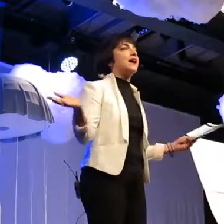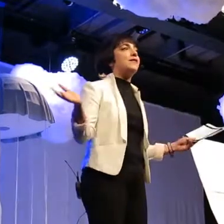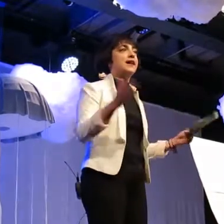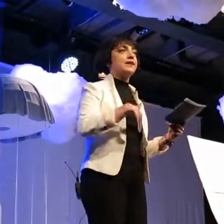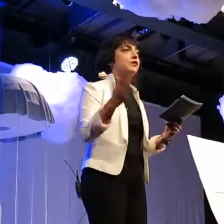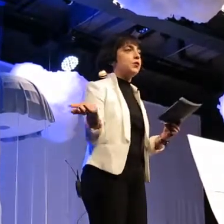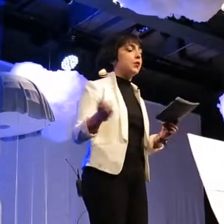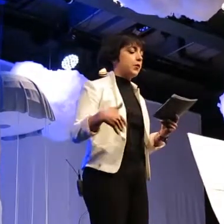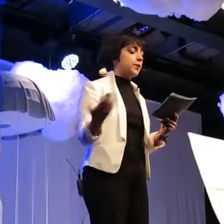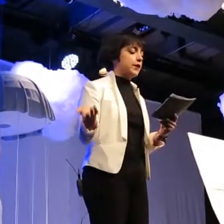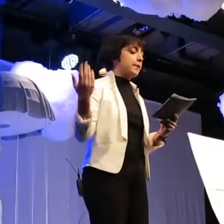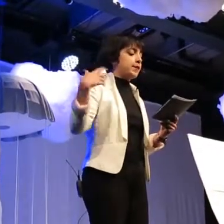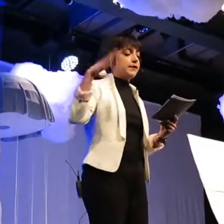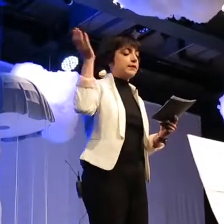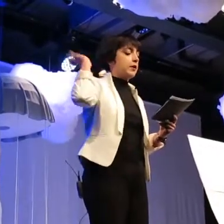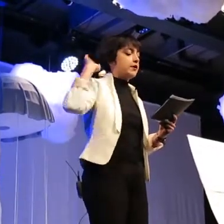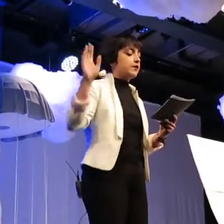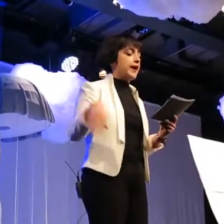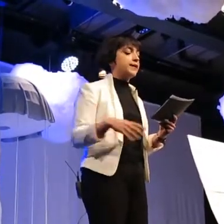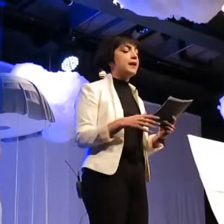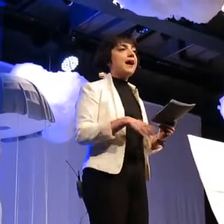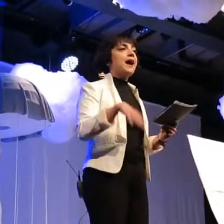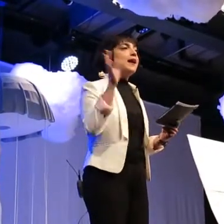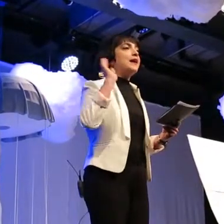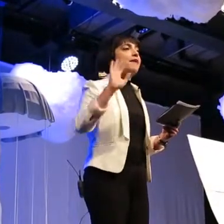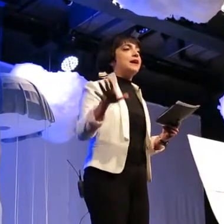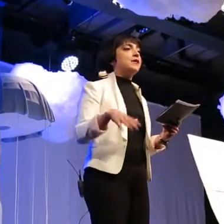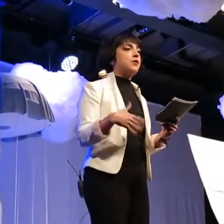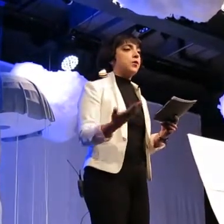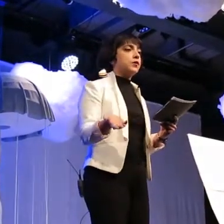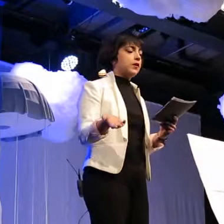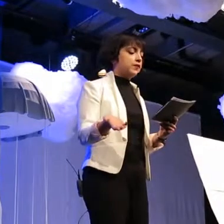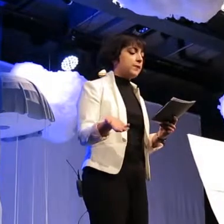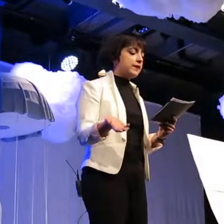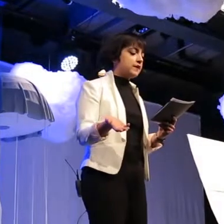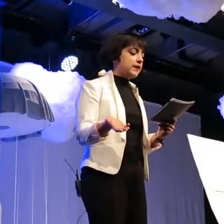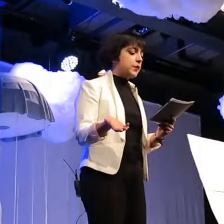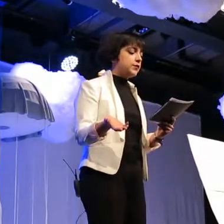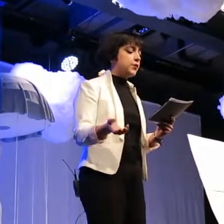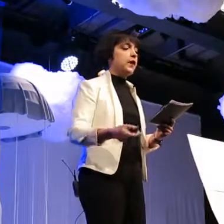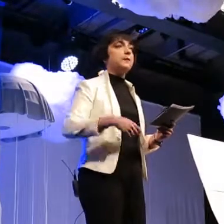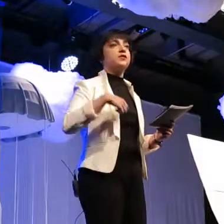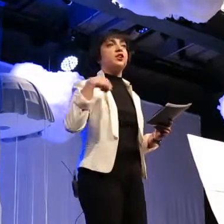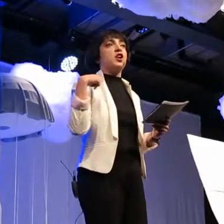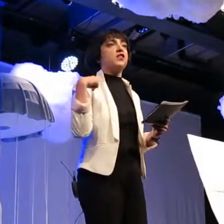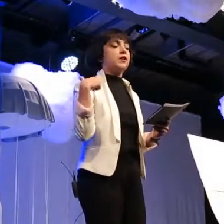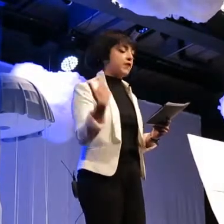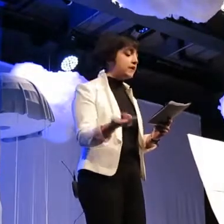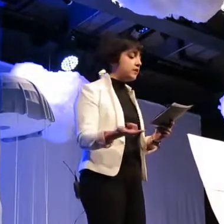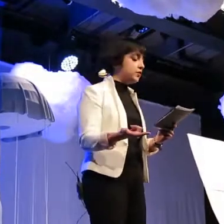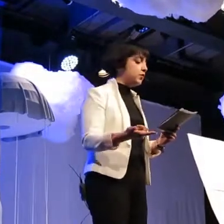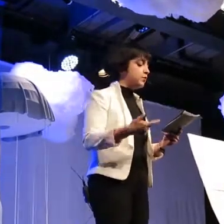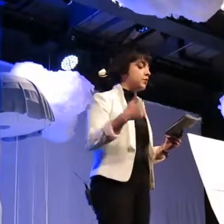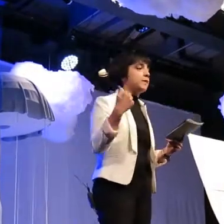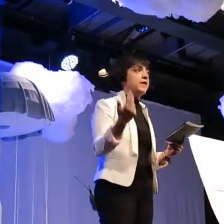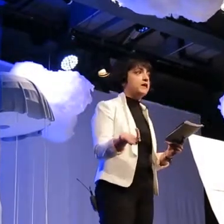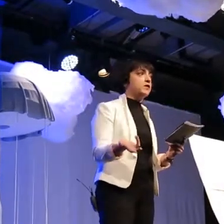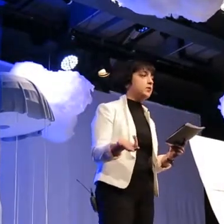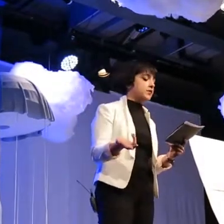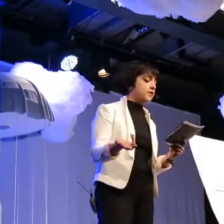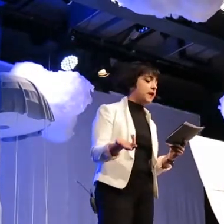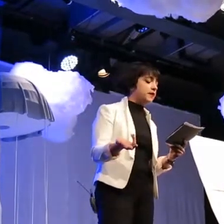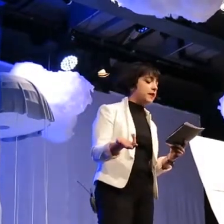lösa alla världens frågor på det mötet. Bara sådär. Alla världens frågor skulle få plats i klimatfrågan. Man skulle lösa fattigdom,